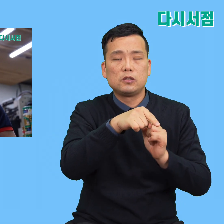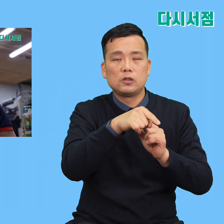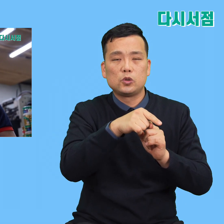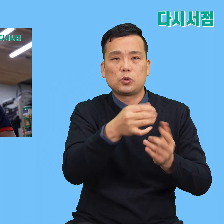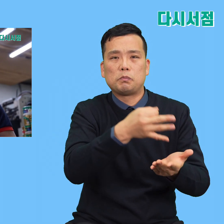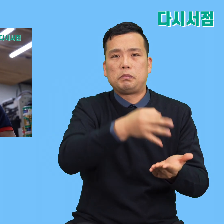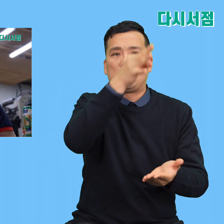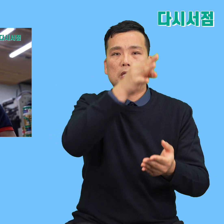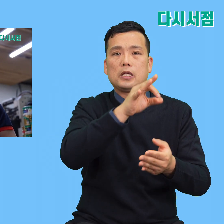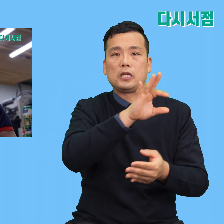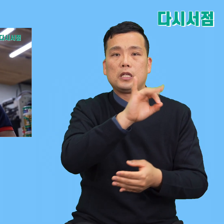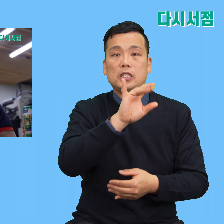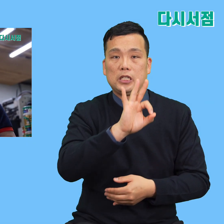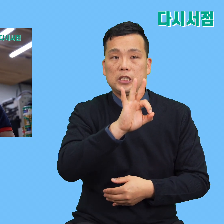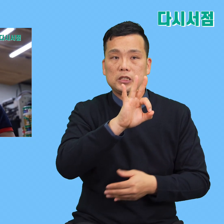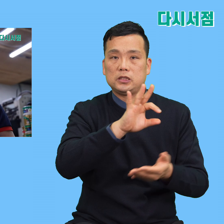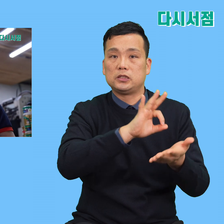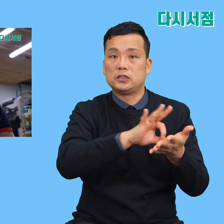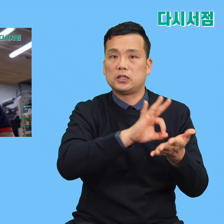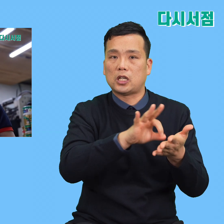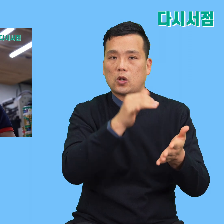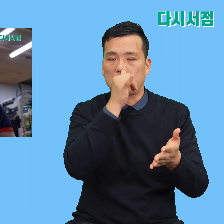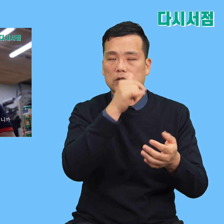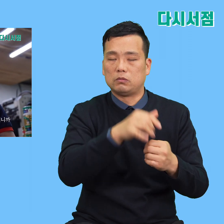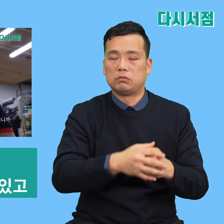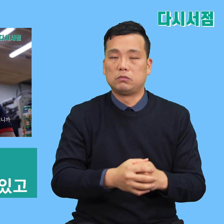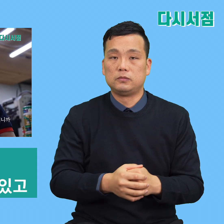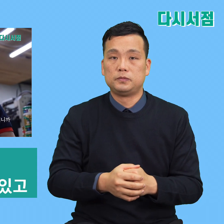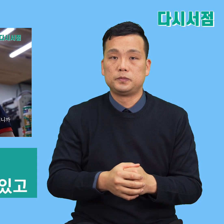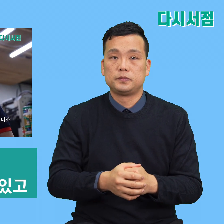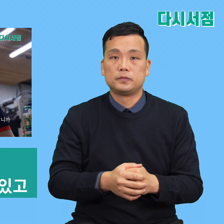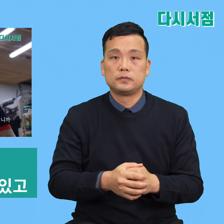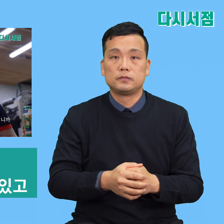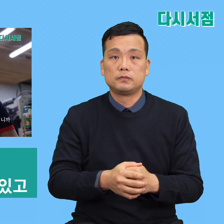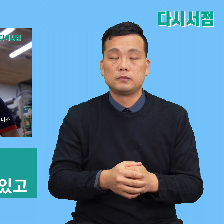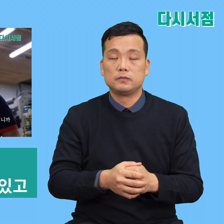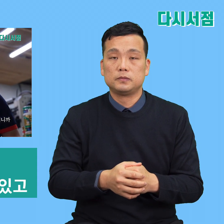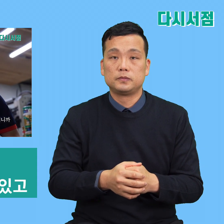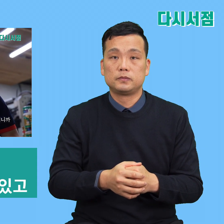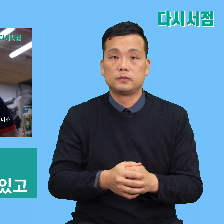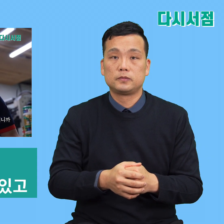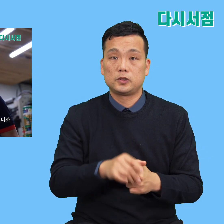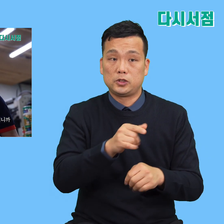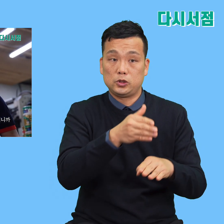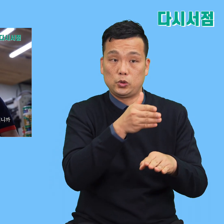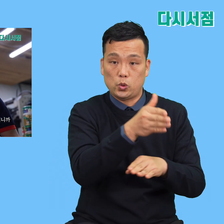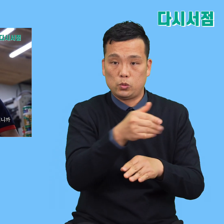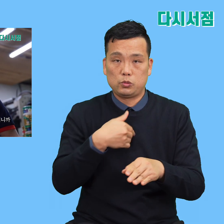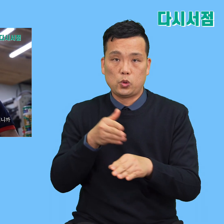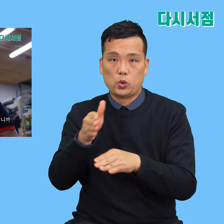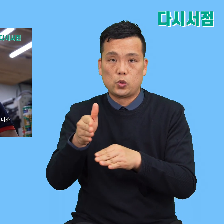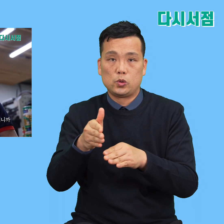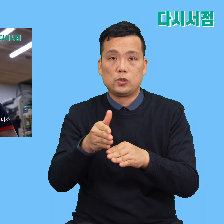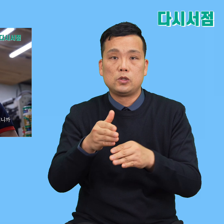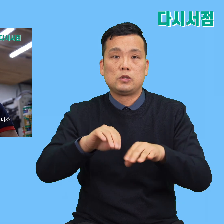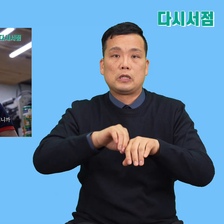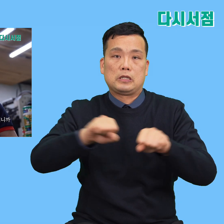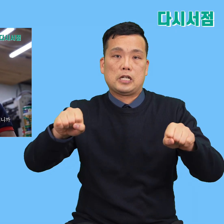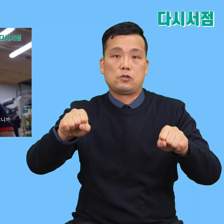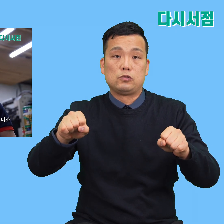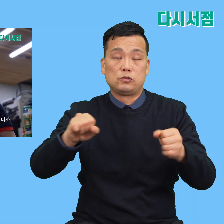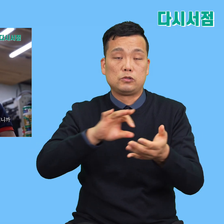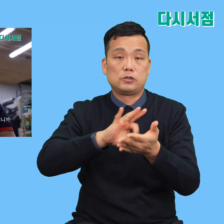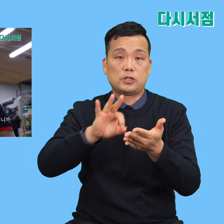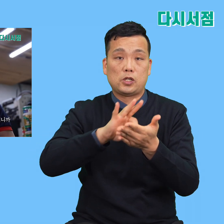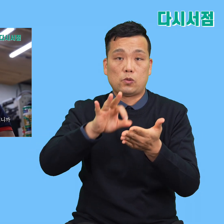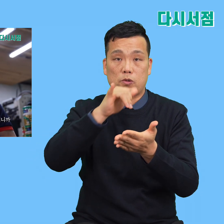좀 틀려요. 잉크 자체도 디지털은. 네, 잉크 자체도 디지털 잉크용이 따로 있고, 옵셋용이 따로 있고,